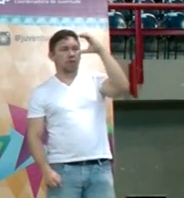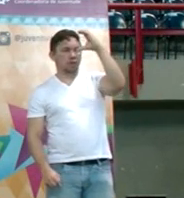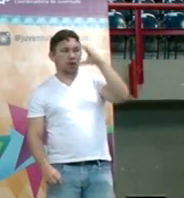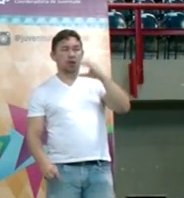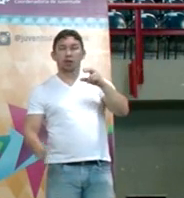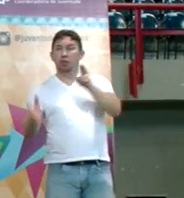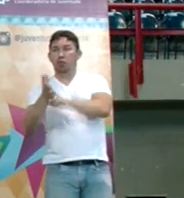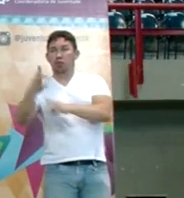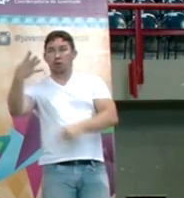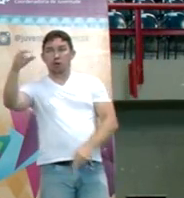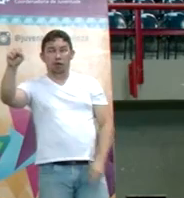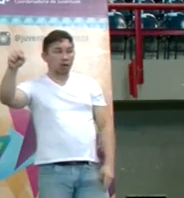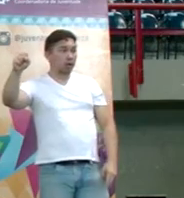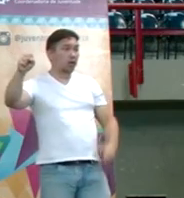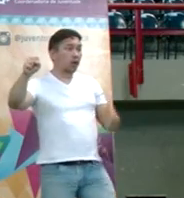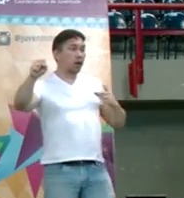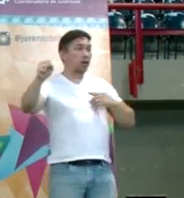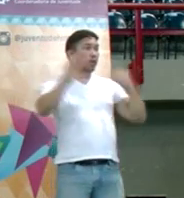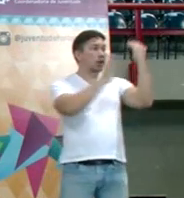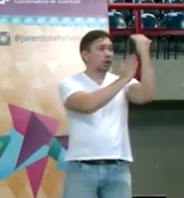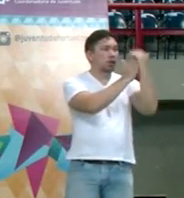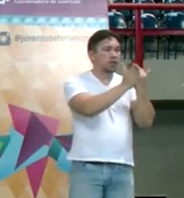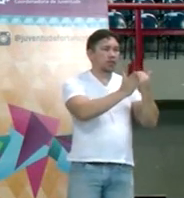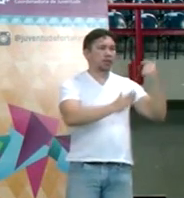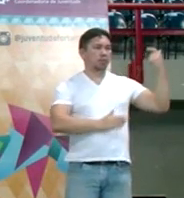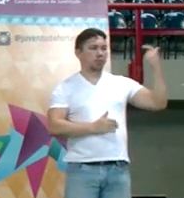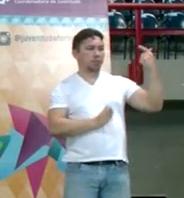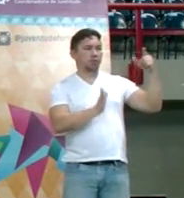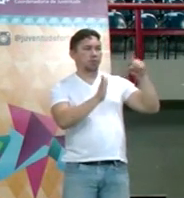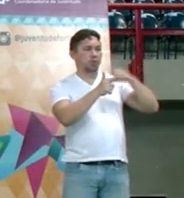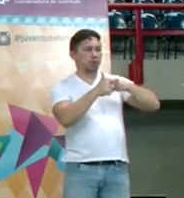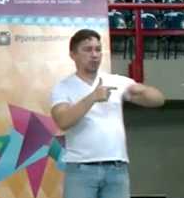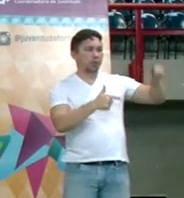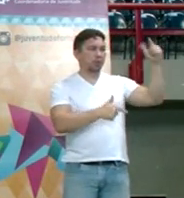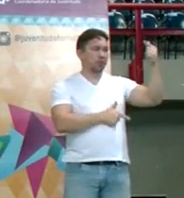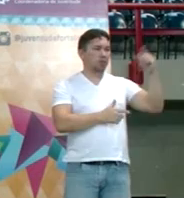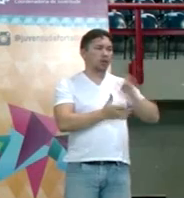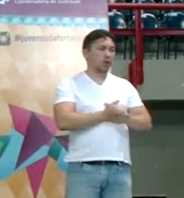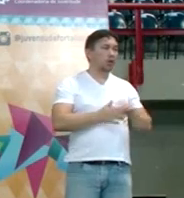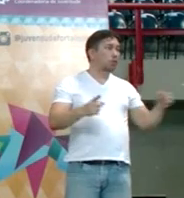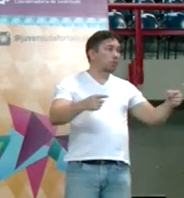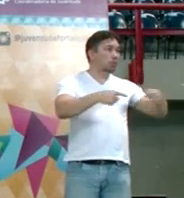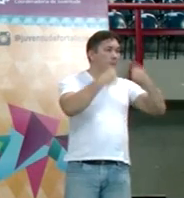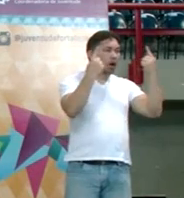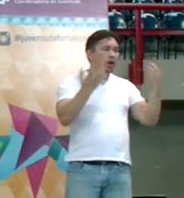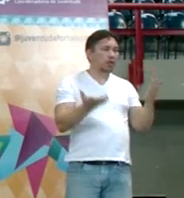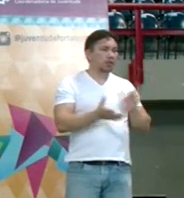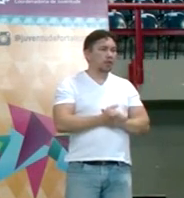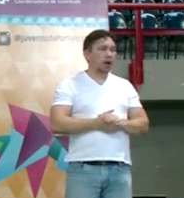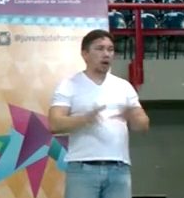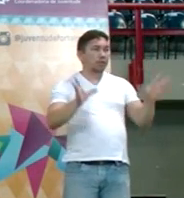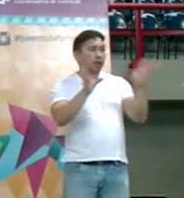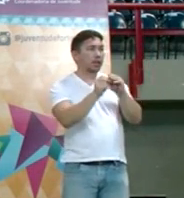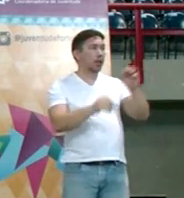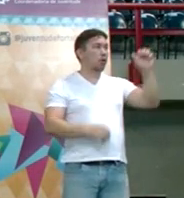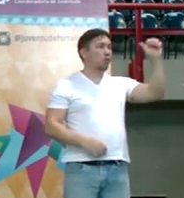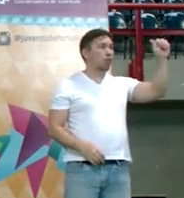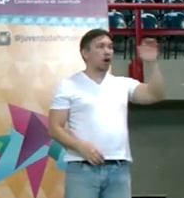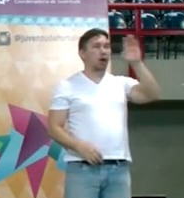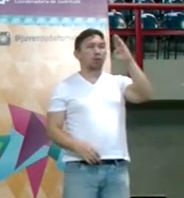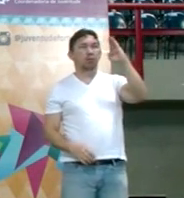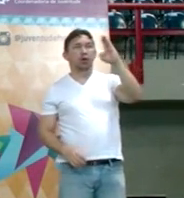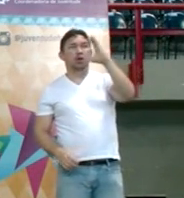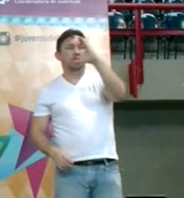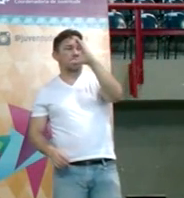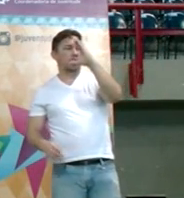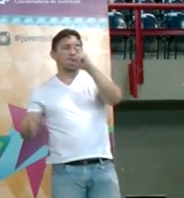gente simplifica, divide tudo por 2, o que é que sobra? Que o primeiro mais o segundo mais o terceiro deu 24. Mas se eu sei